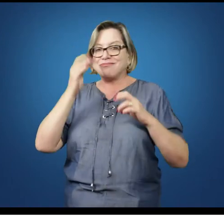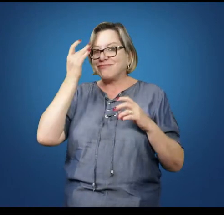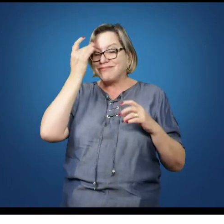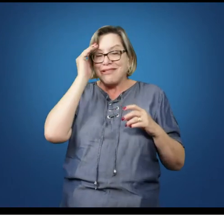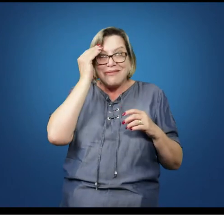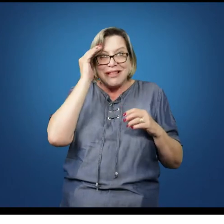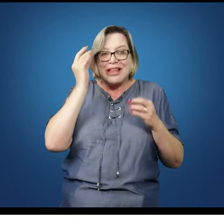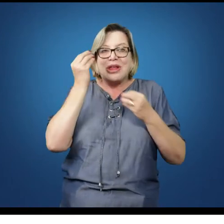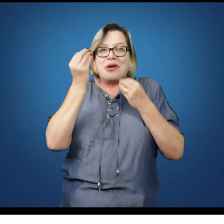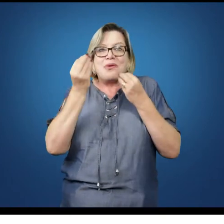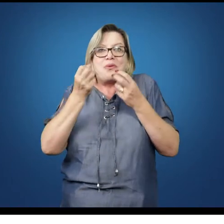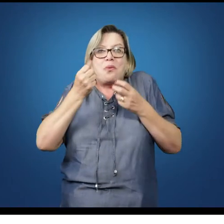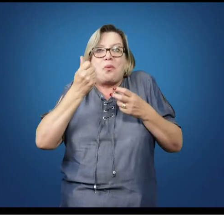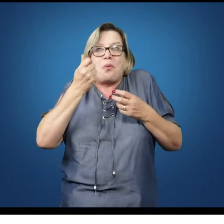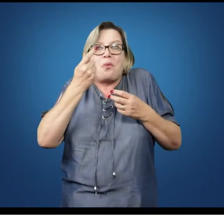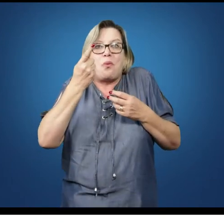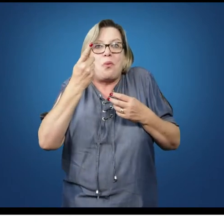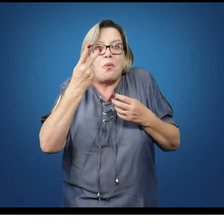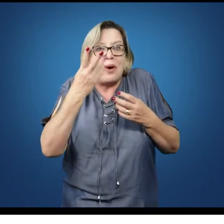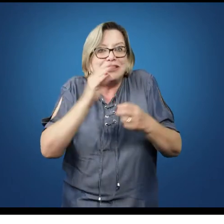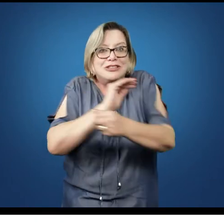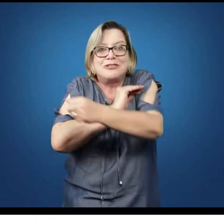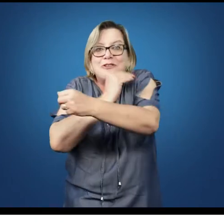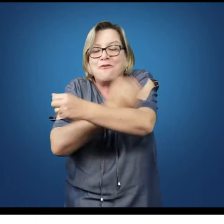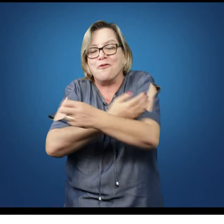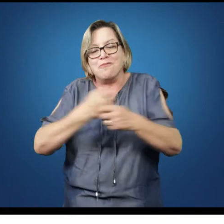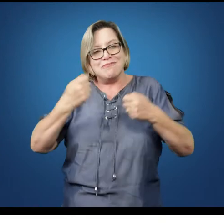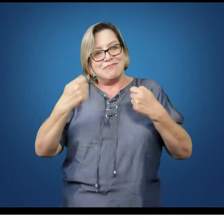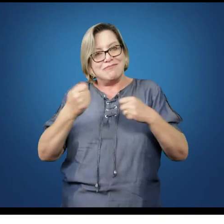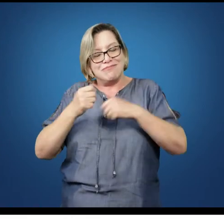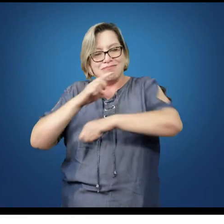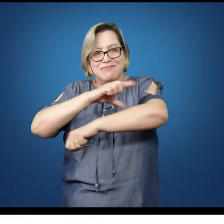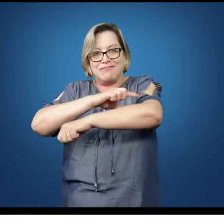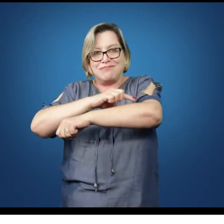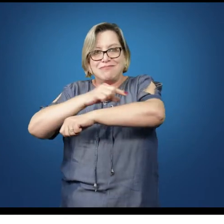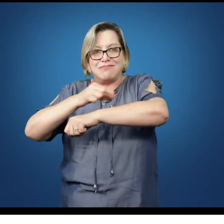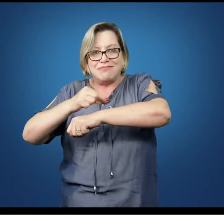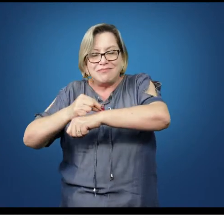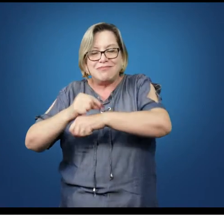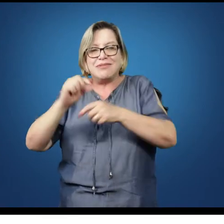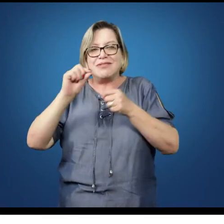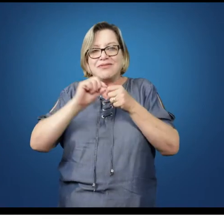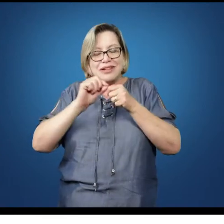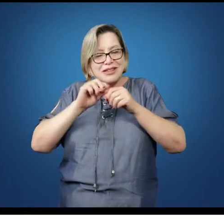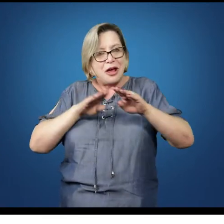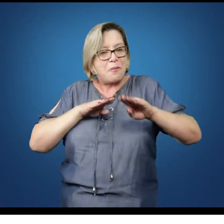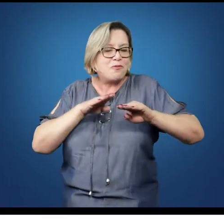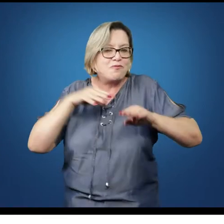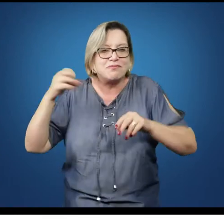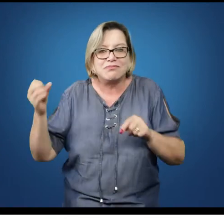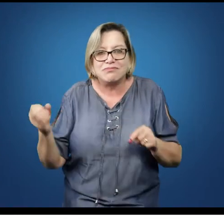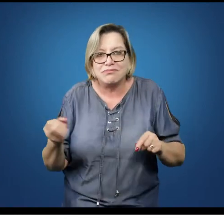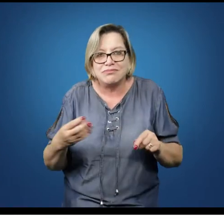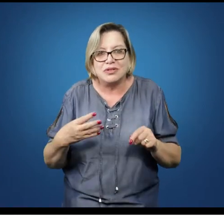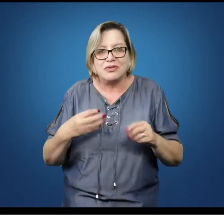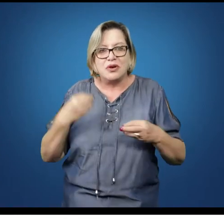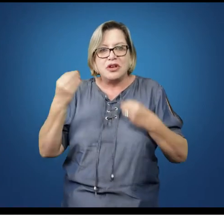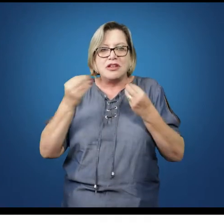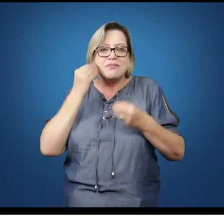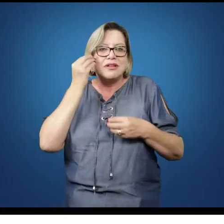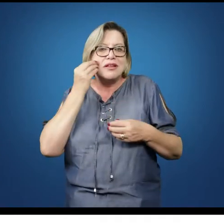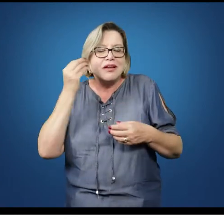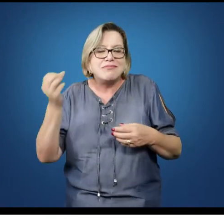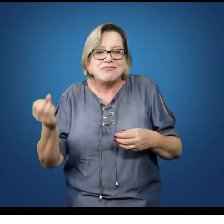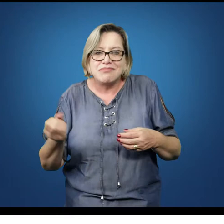ainda não entende exatamente quanto de impulso ele deve mandar para essa musculatura e realizar esse movimento novo, essa nova vivência